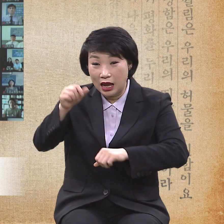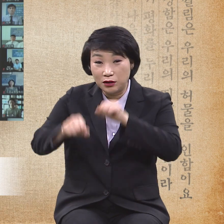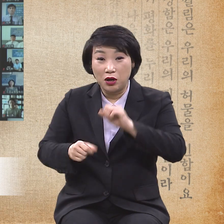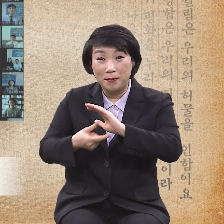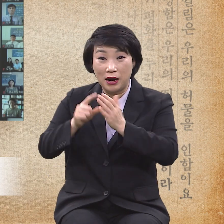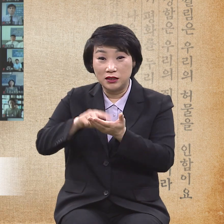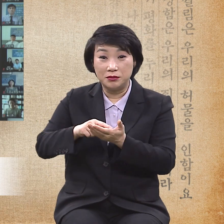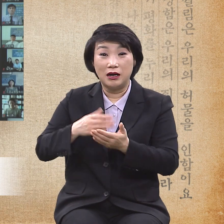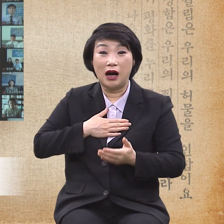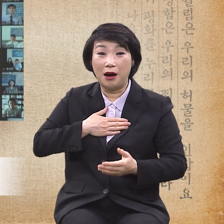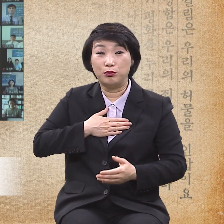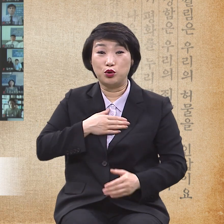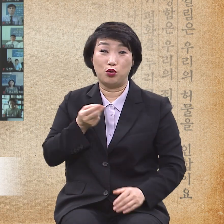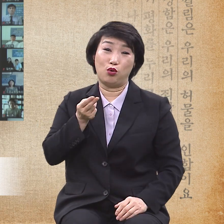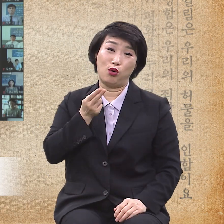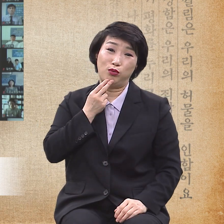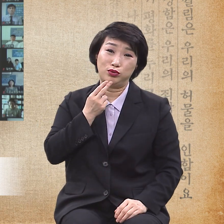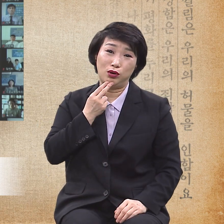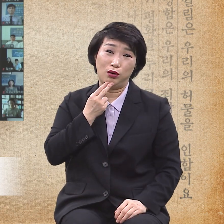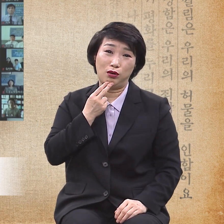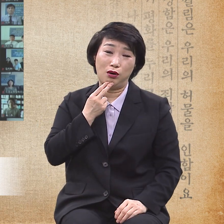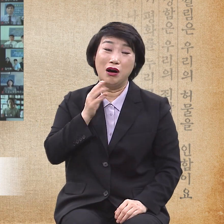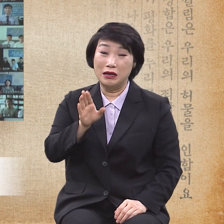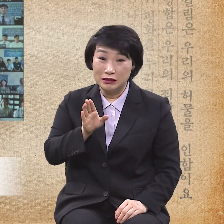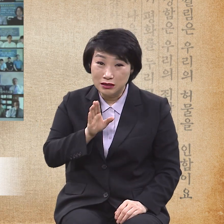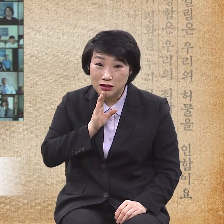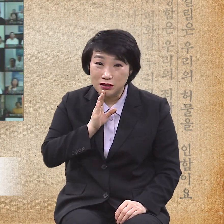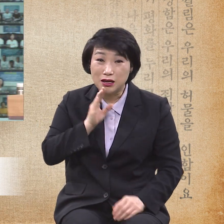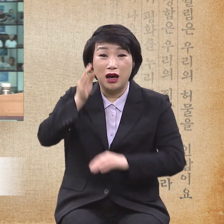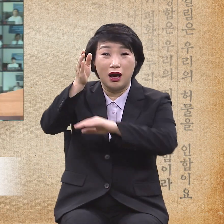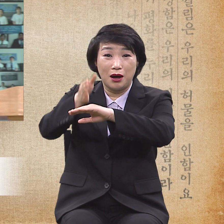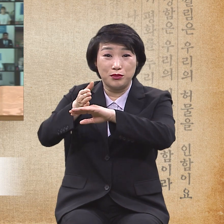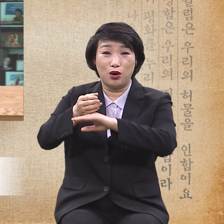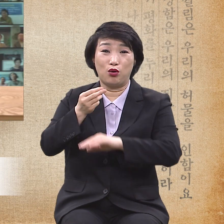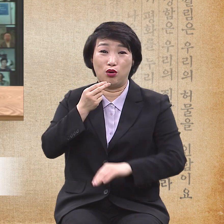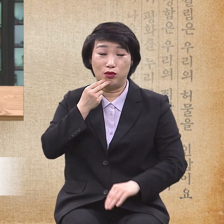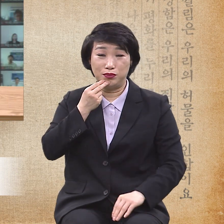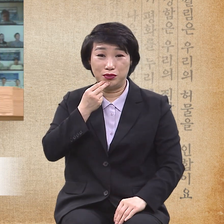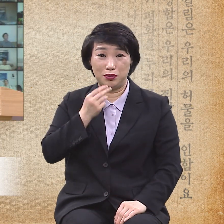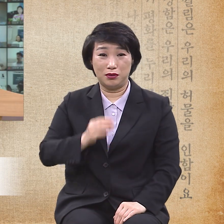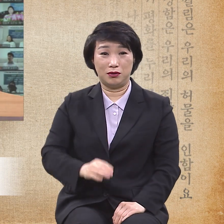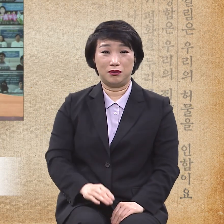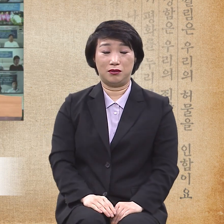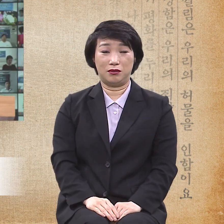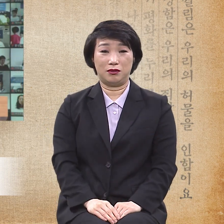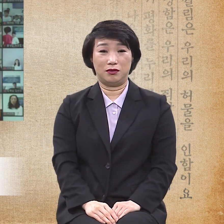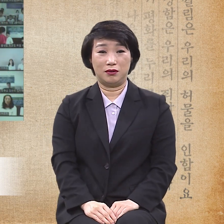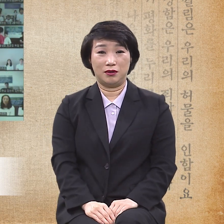행동할 만한 감성이 없어. 진짜 고마움이 없는 거야. 응?